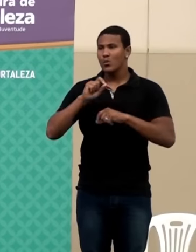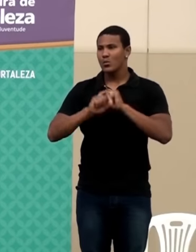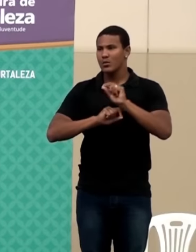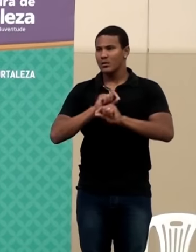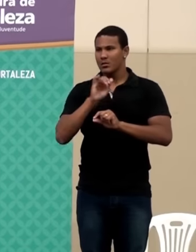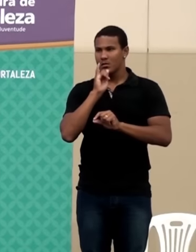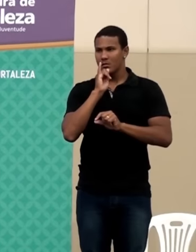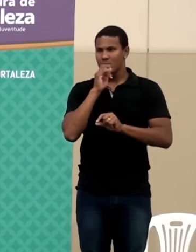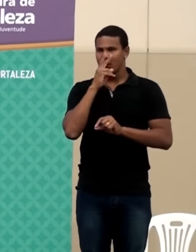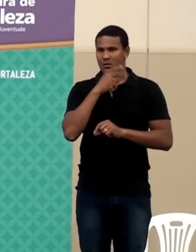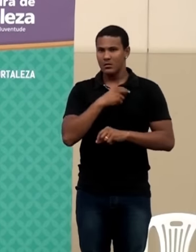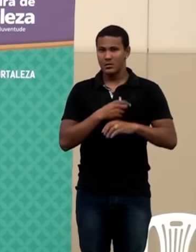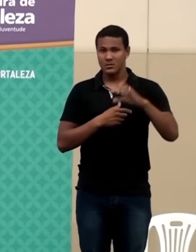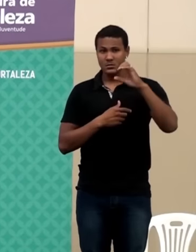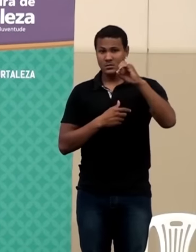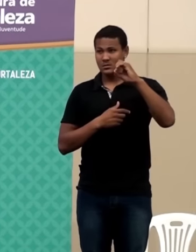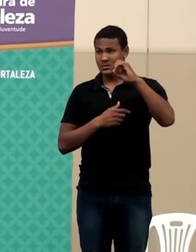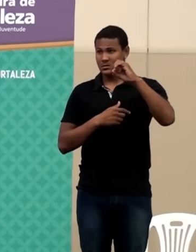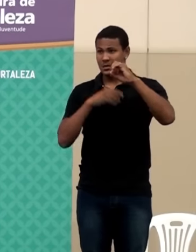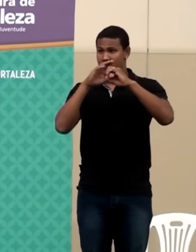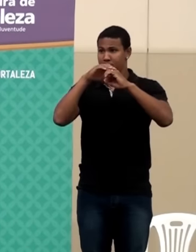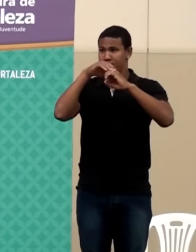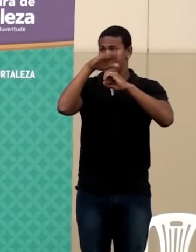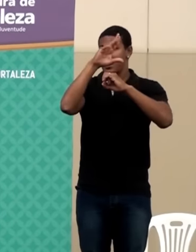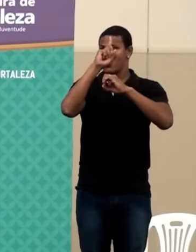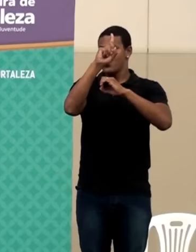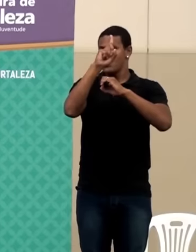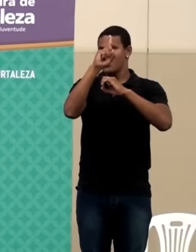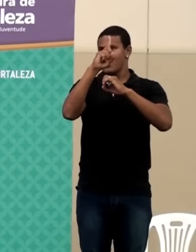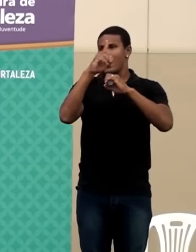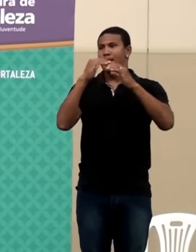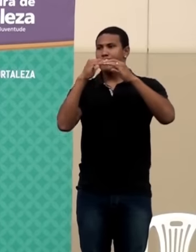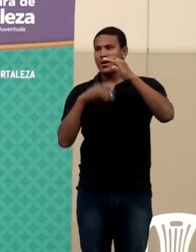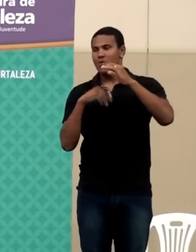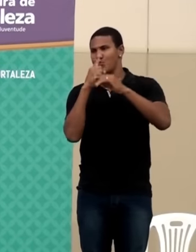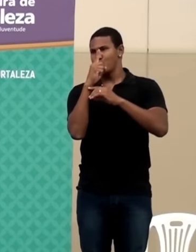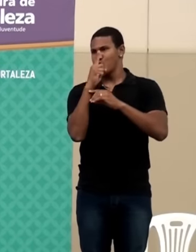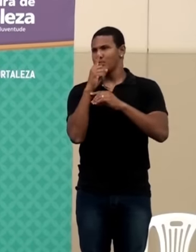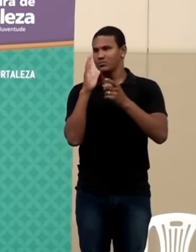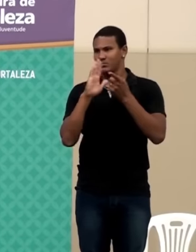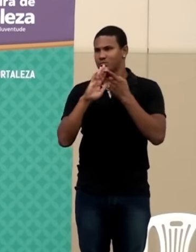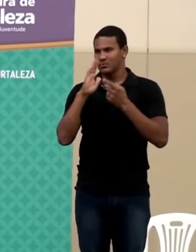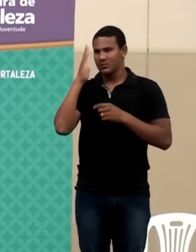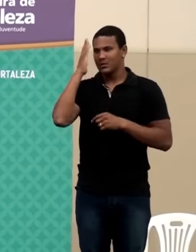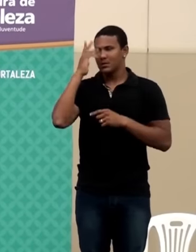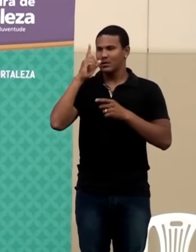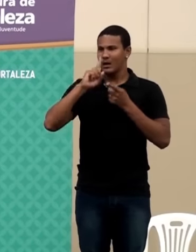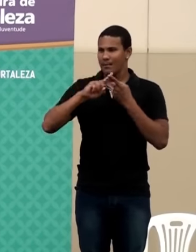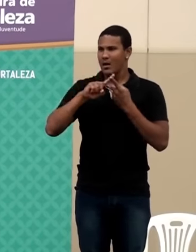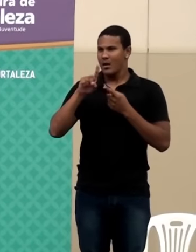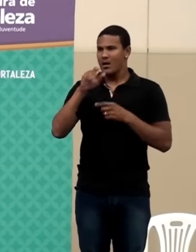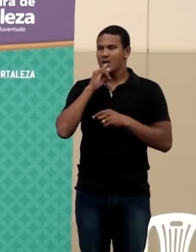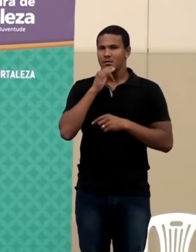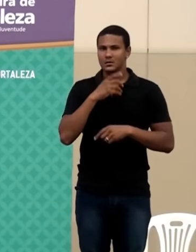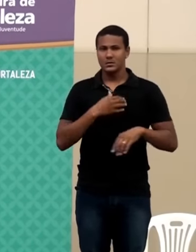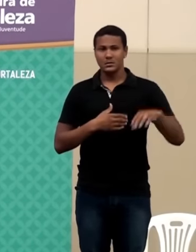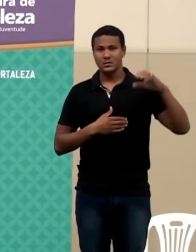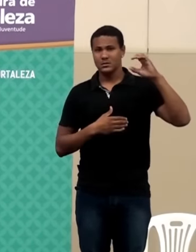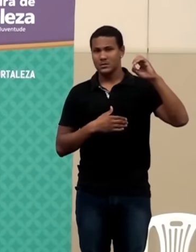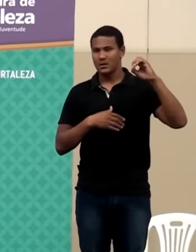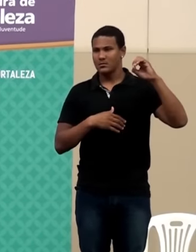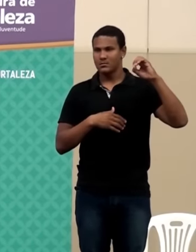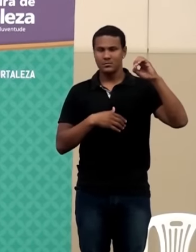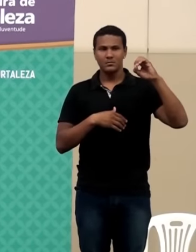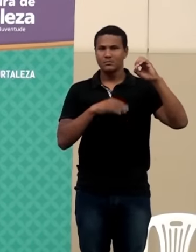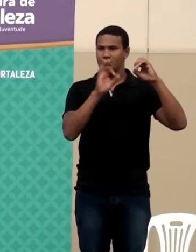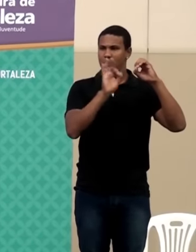que zero, menor que 1. E se eu representá-lo em porcentagem, ele vai ser maior que 0% e vai ser menor do que 100%. E